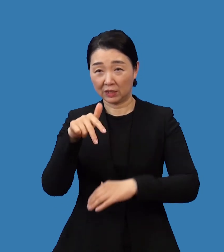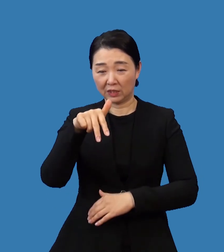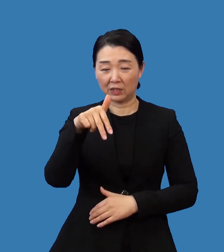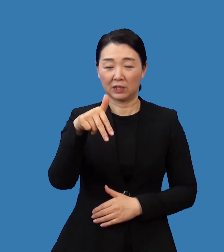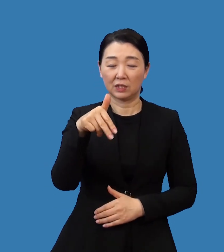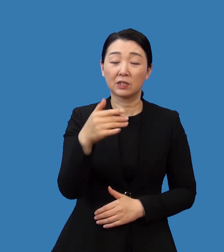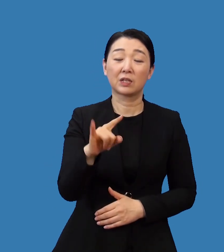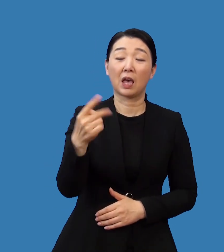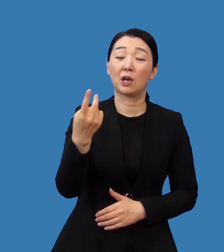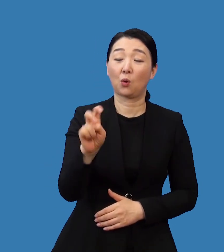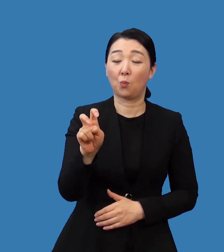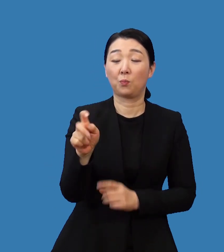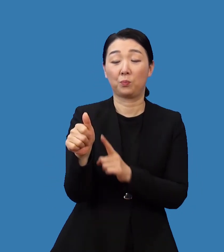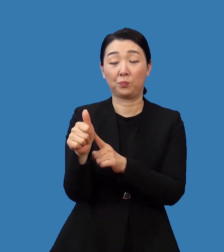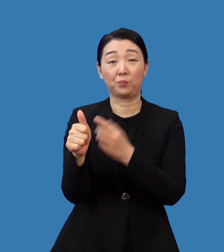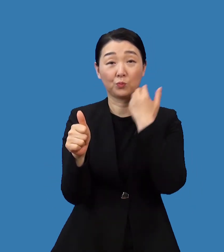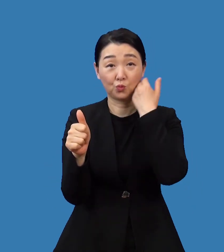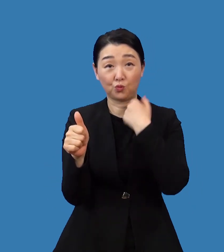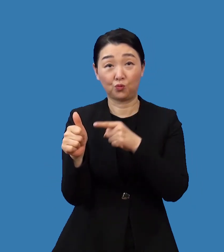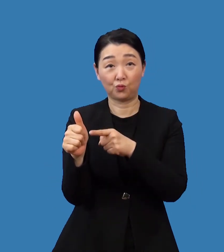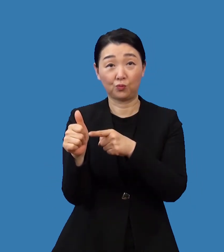누구냐?